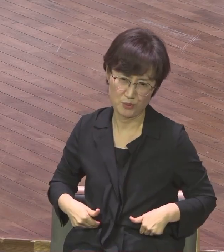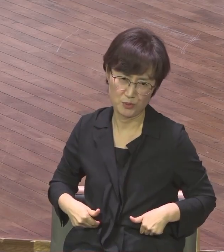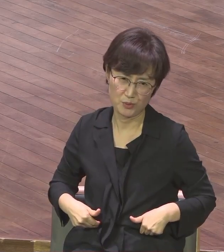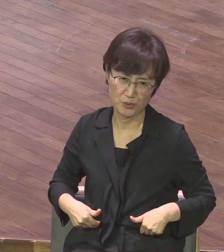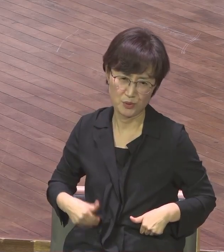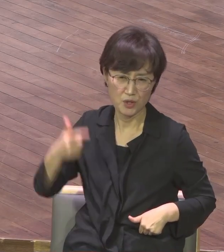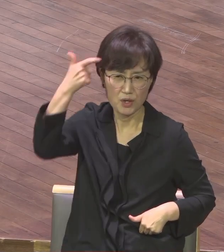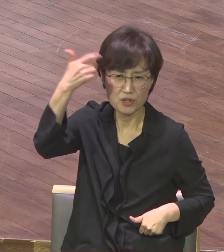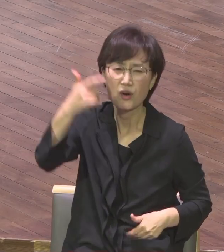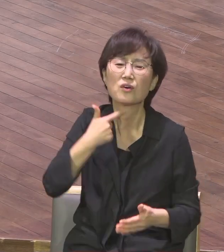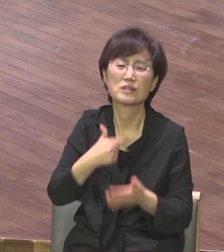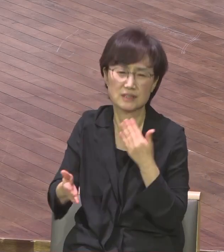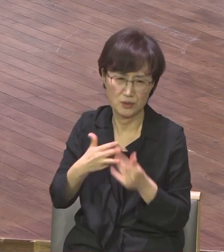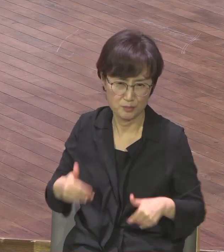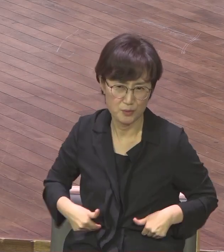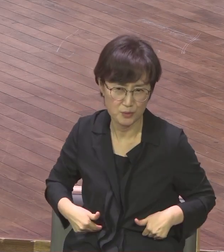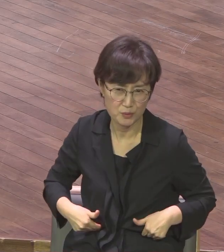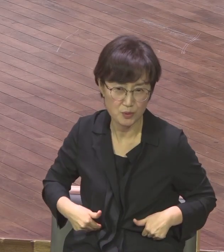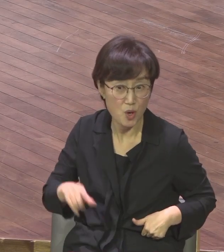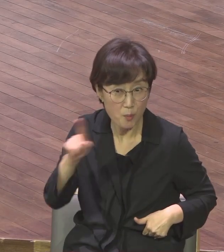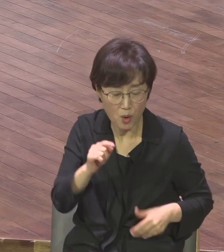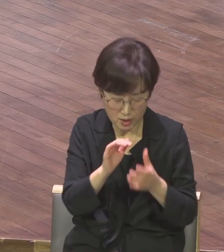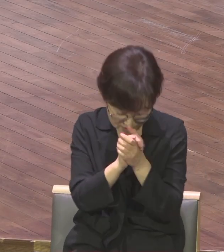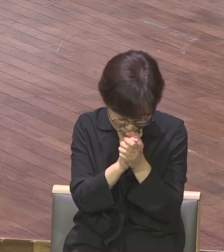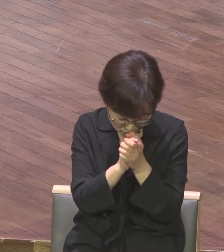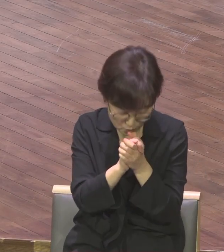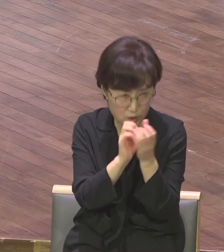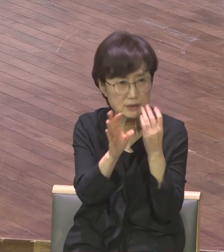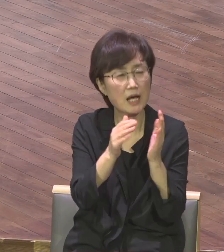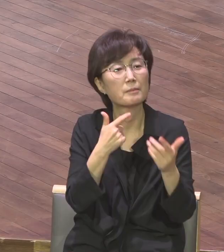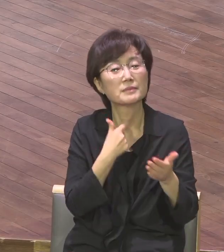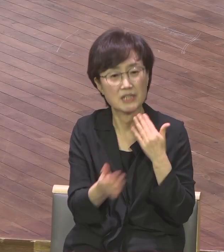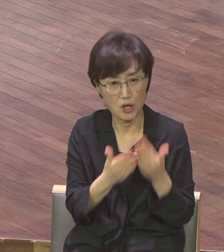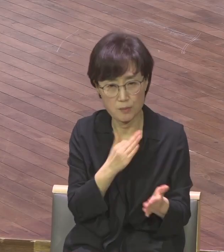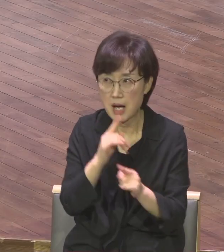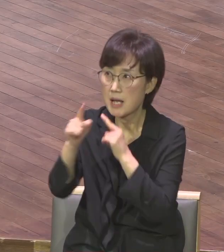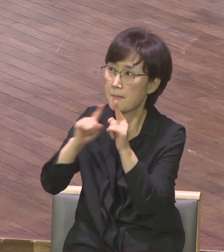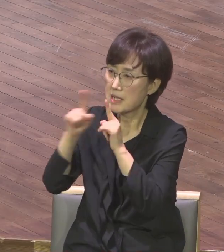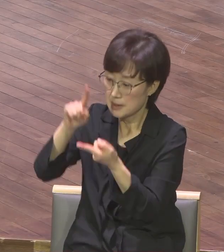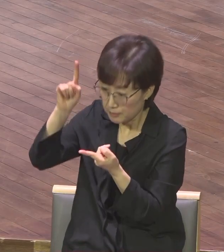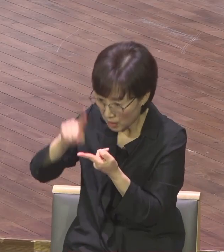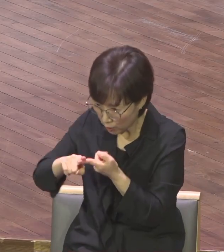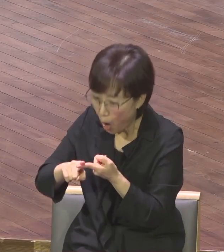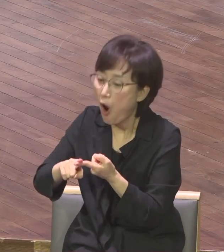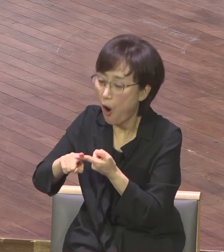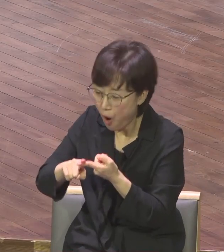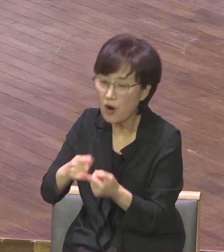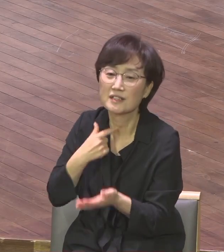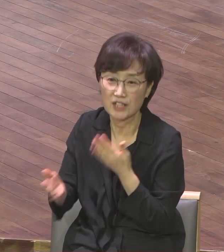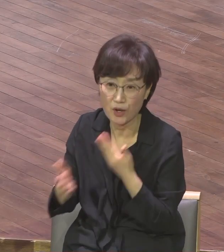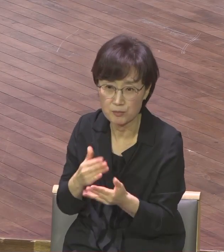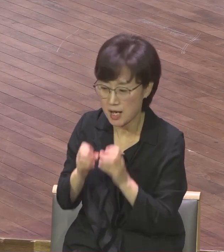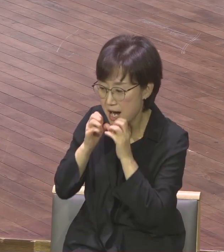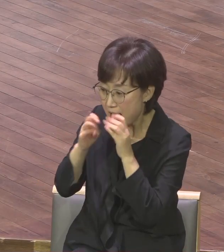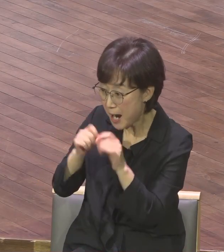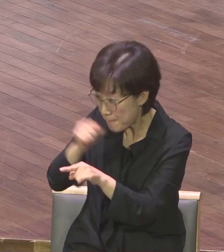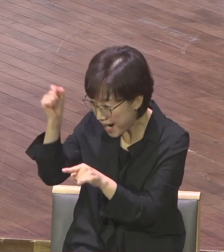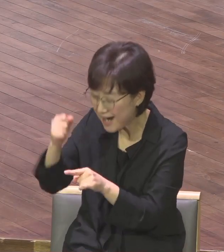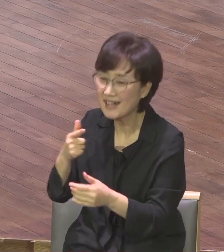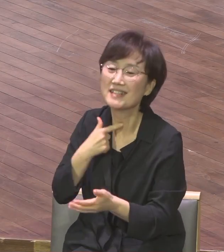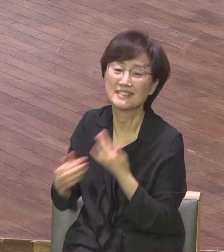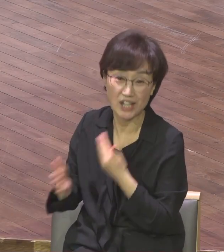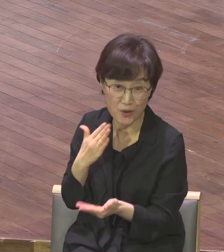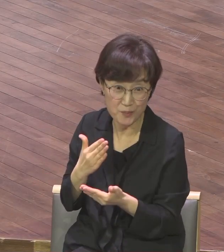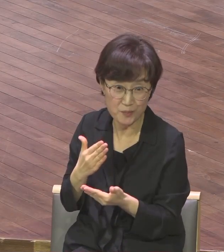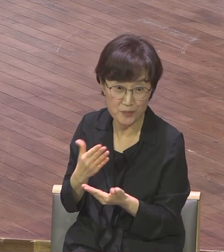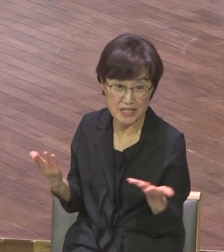있어야 돼요. 기도 응답의 체험, 말씀 성취의 체험. 전도자의 체험, 직분을 통한